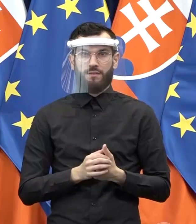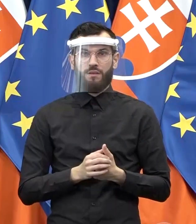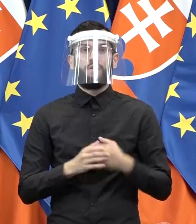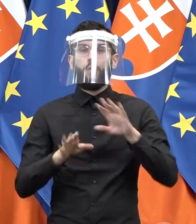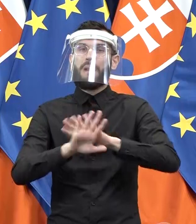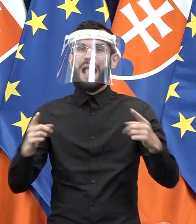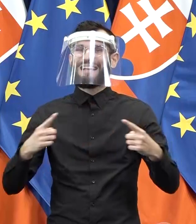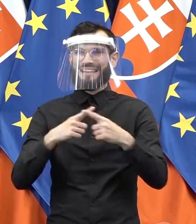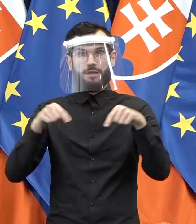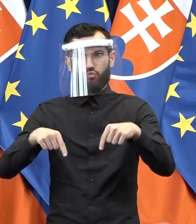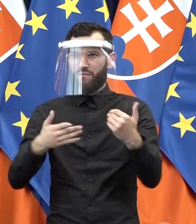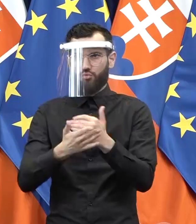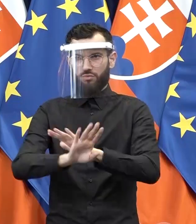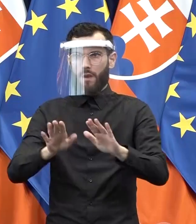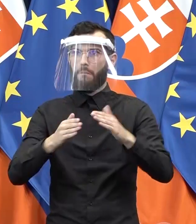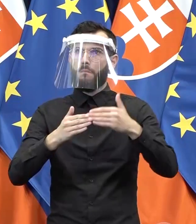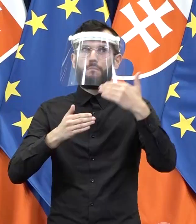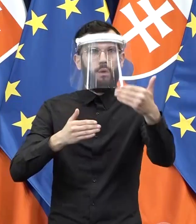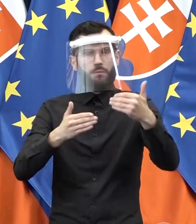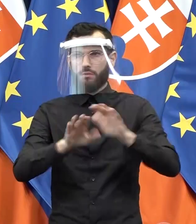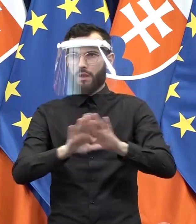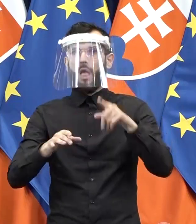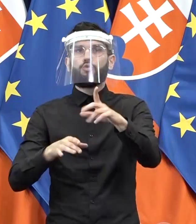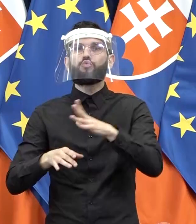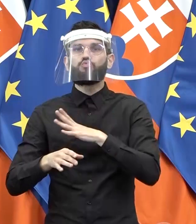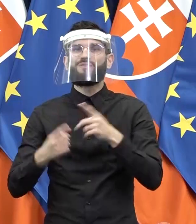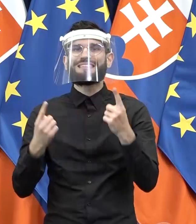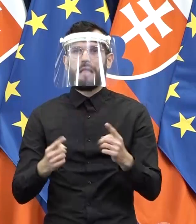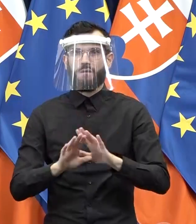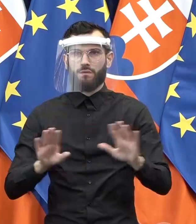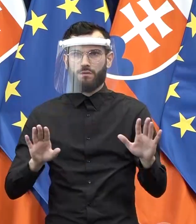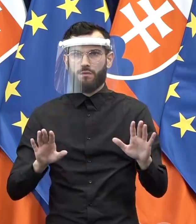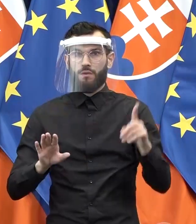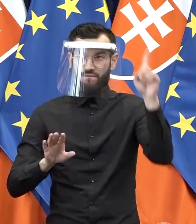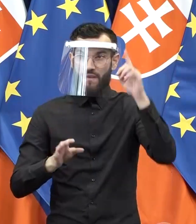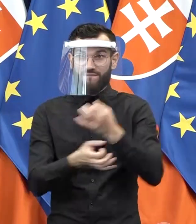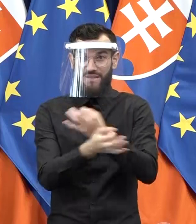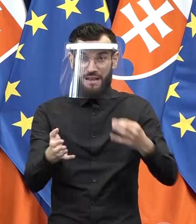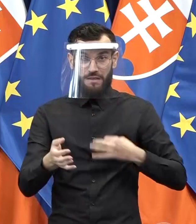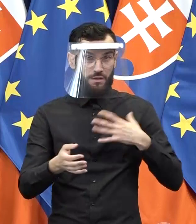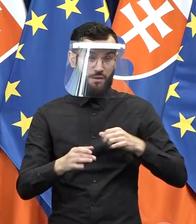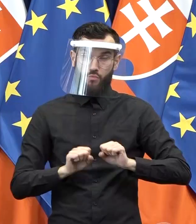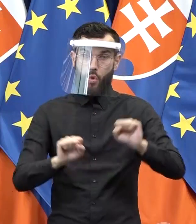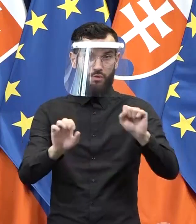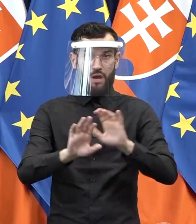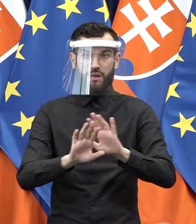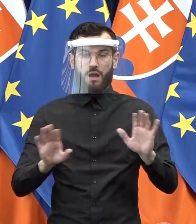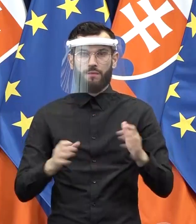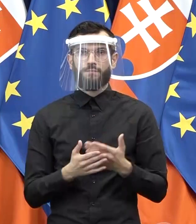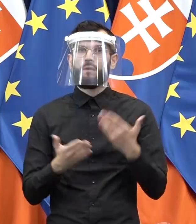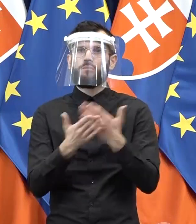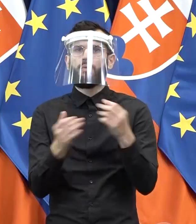takéto krízy. Čiže iba v čase vyhlásenia núdzového stavu, ale nedoducho vtedy, keď to verejné zdravie potrebujeme chrániť. Takže